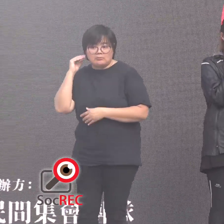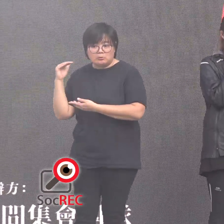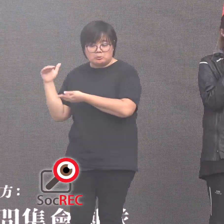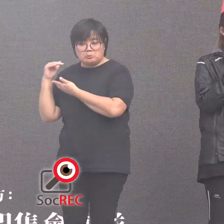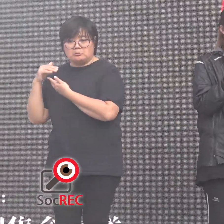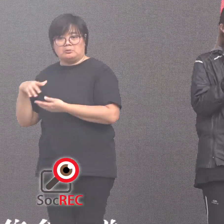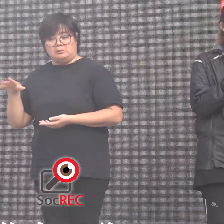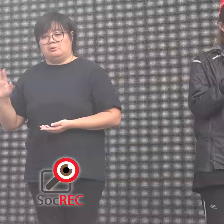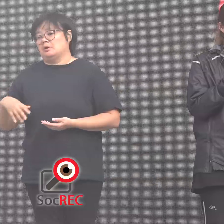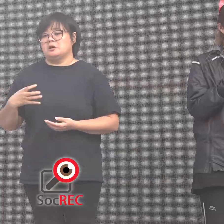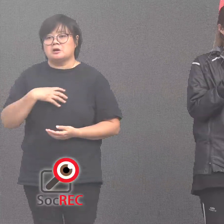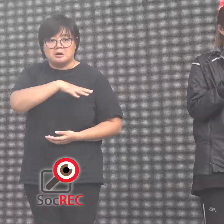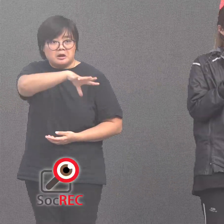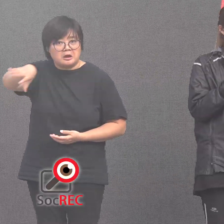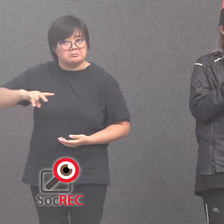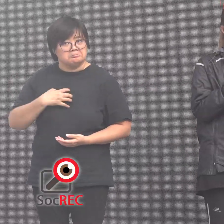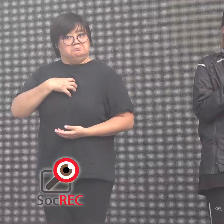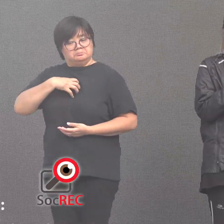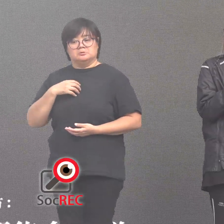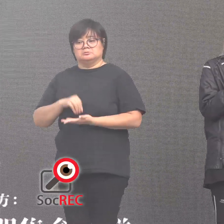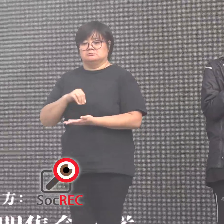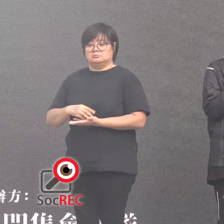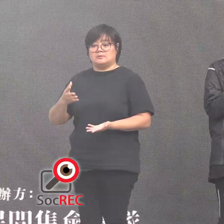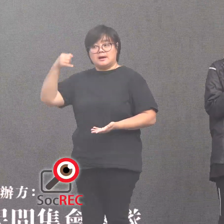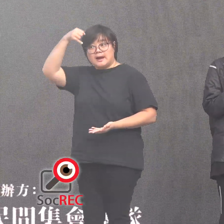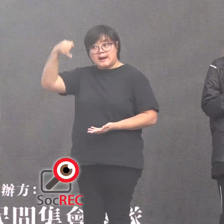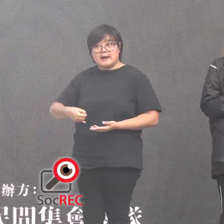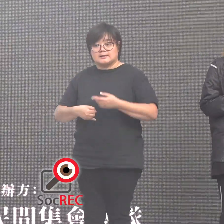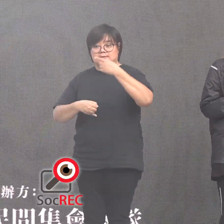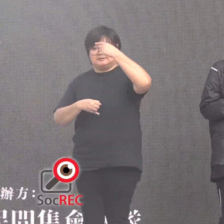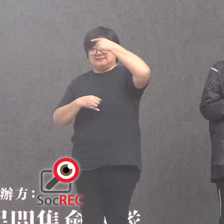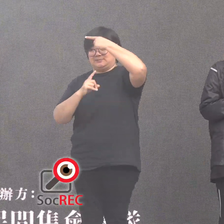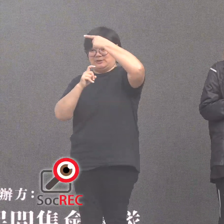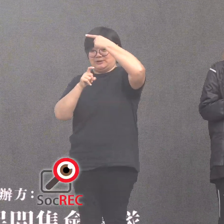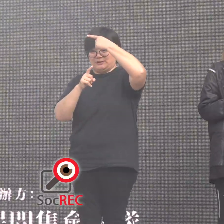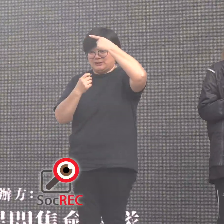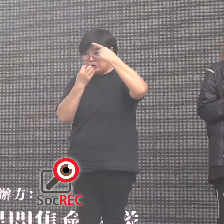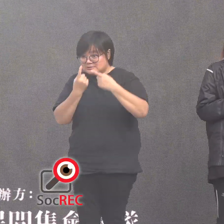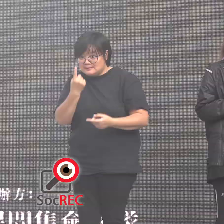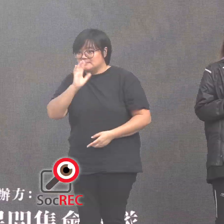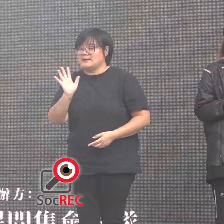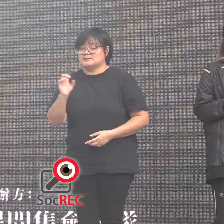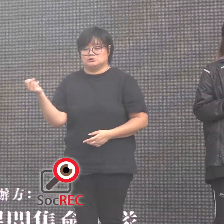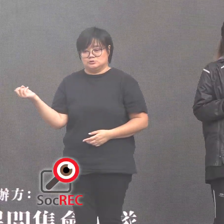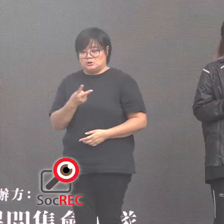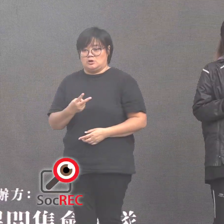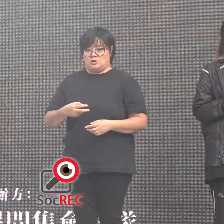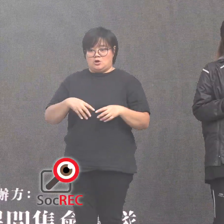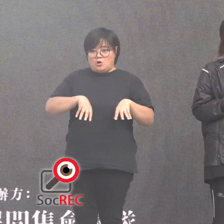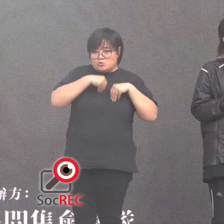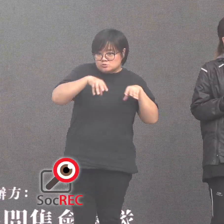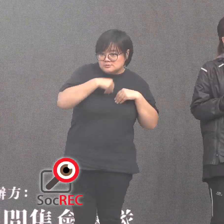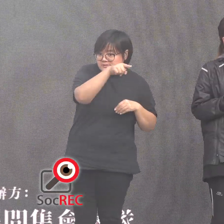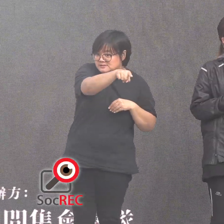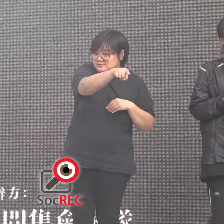大遊行咧，其實唔會淨係香港人參與嘅。原來經歷緊山火嘅澳洲，佢